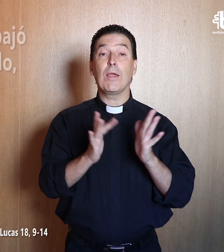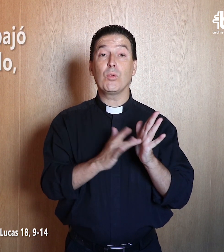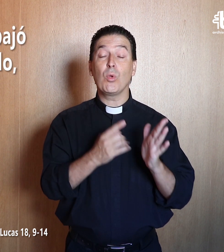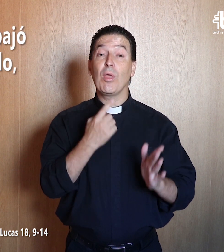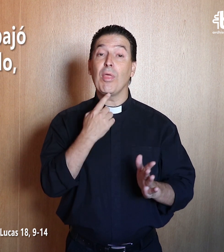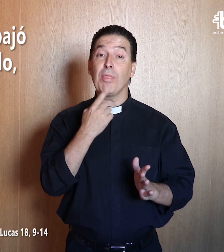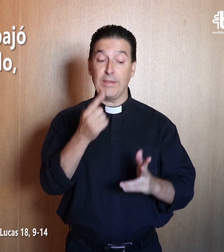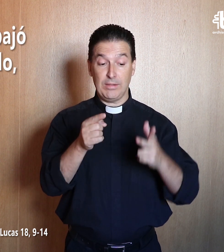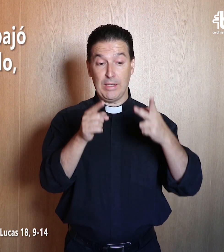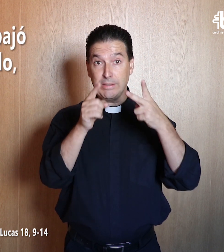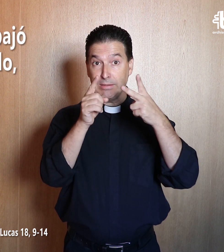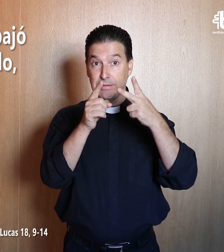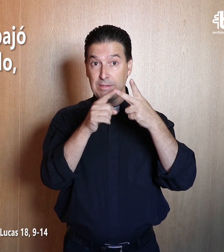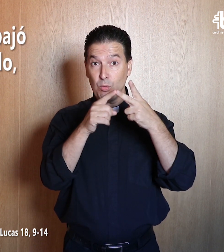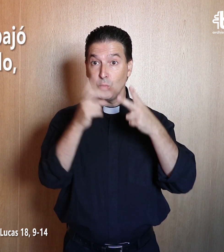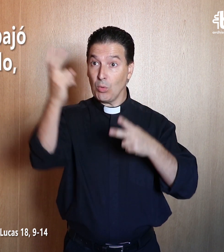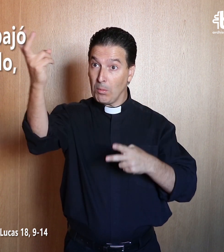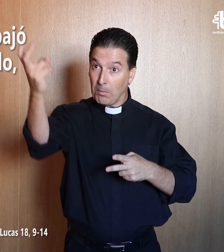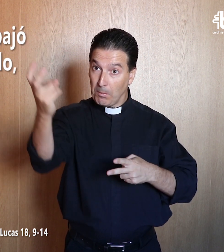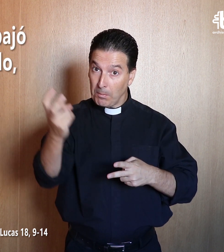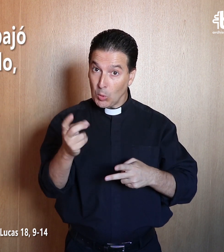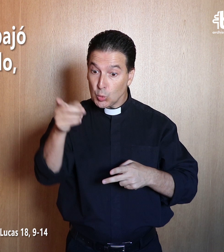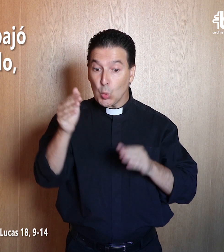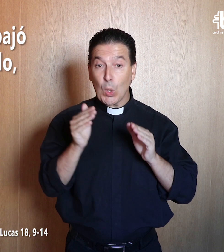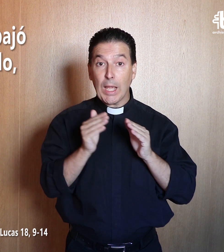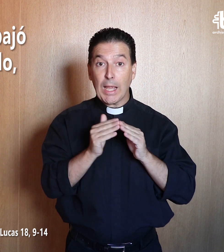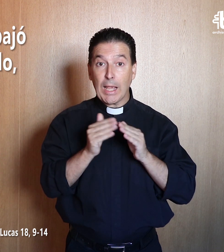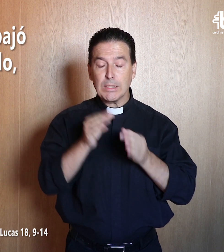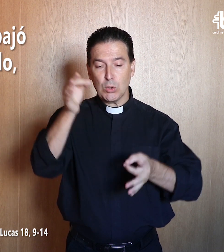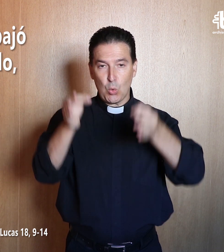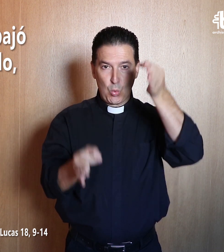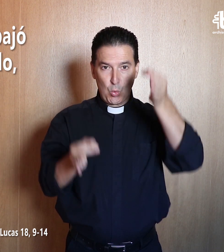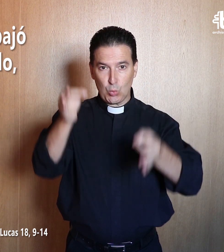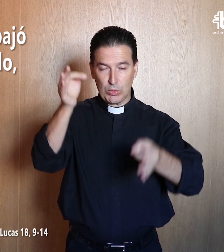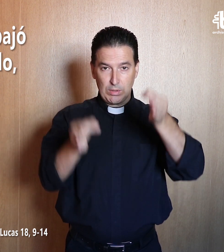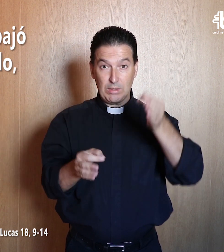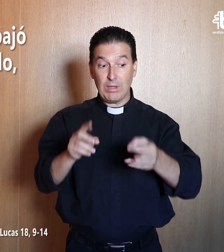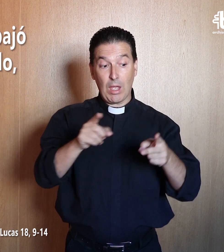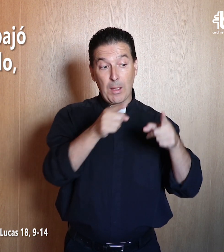Os digo que éste bajó a su casa justificado y aquel no.